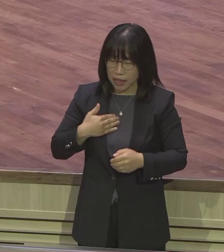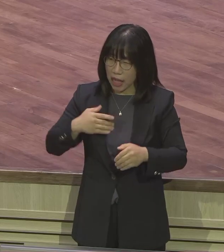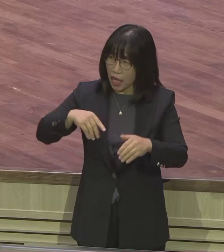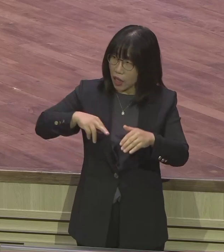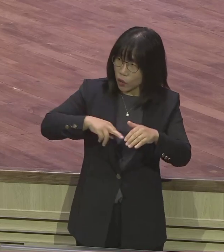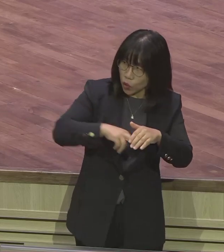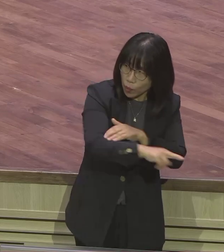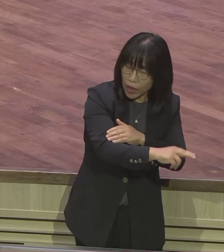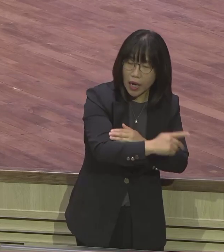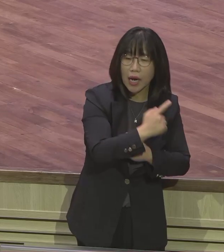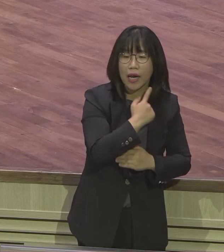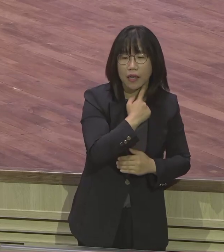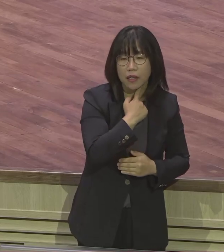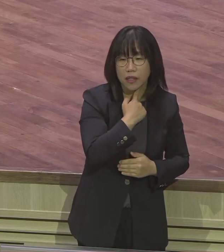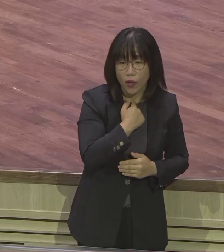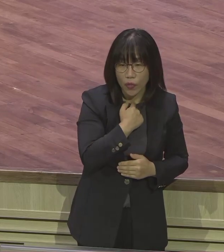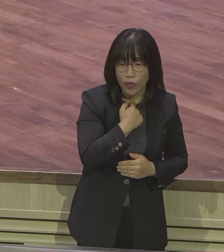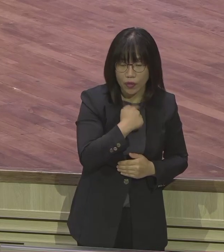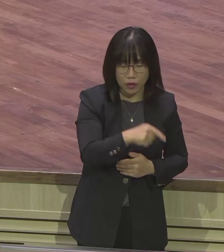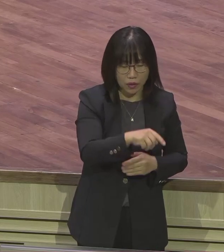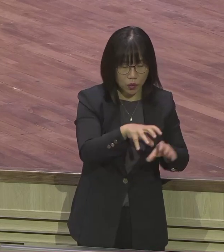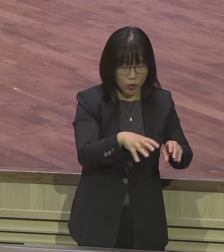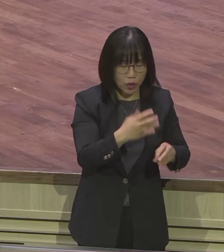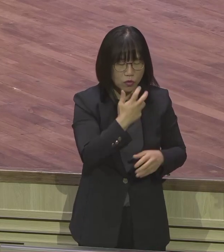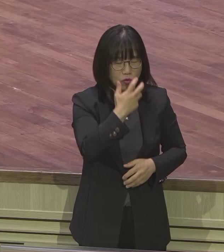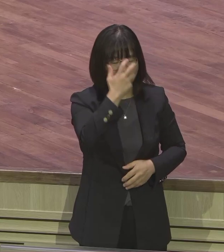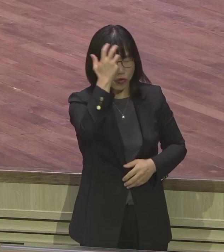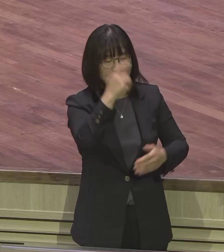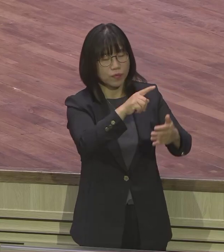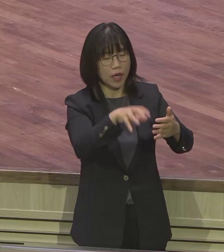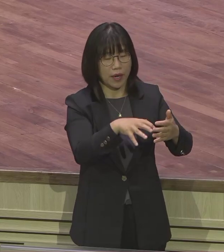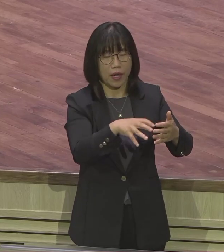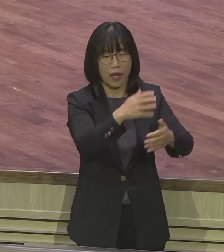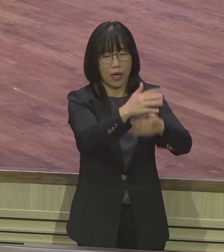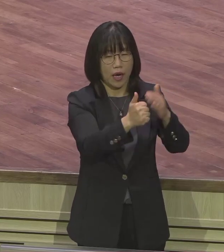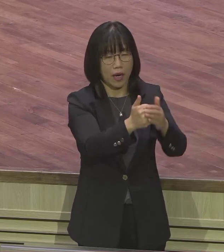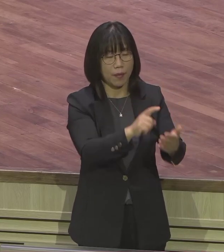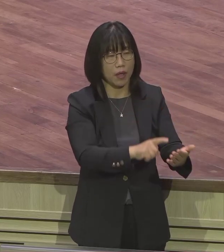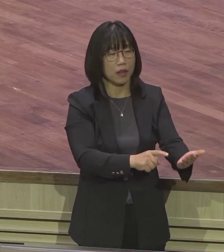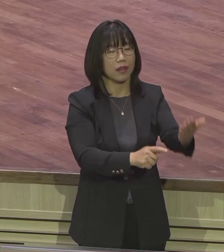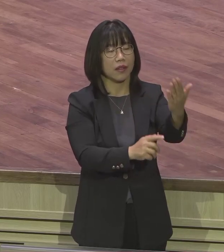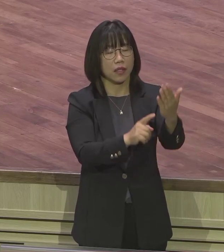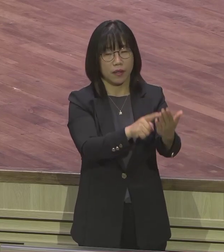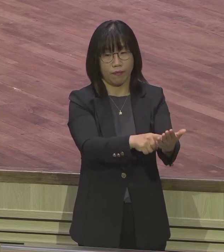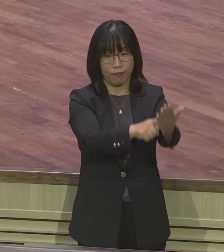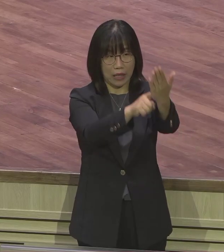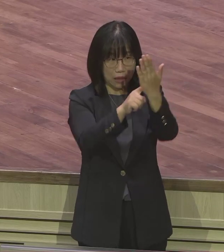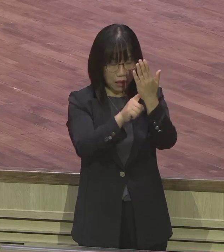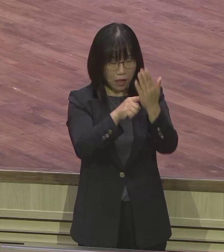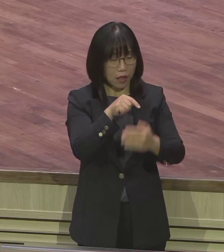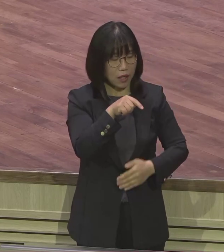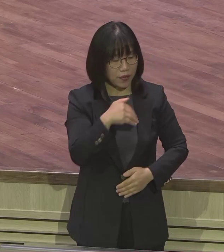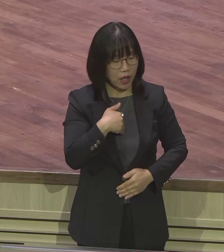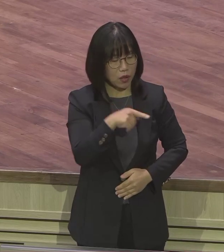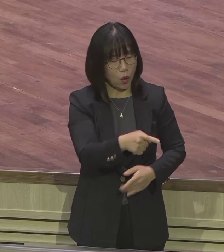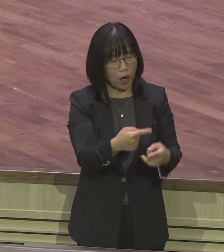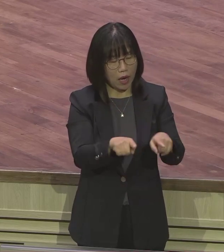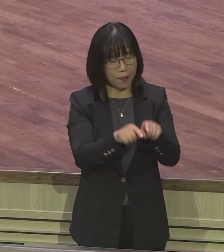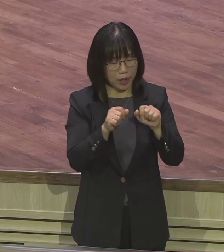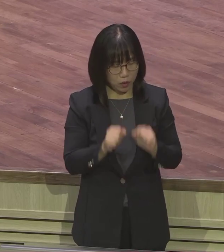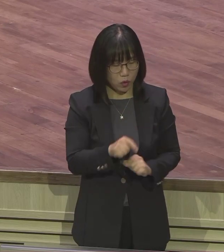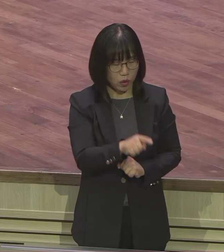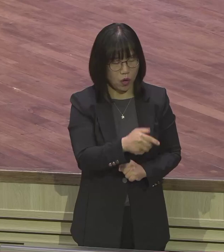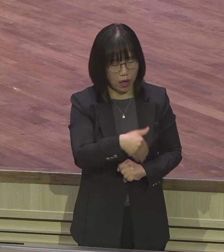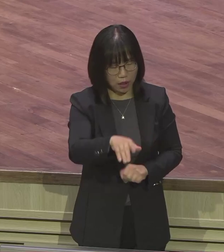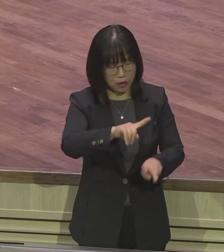밤에 하나님 꿈에 나타나가 뭐랬습니까? 내가 너와 함께 있어. 네가 어디로 가든지 내가 너를